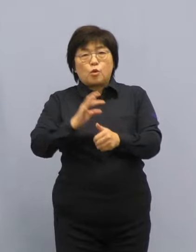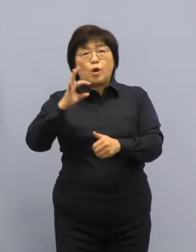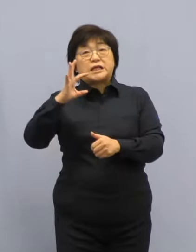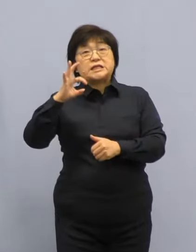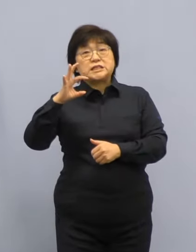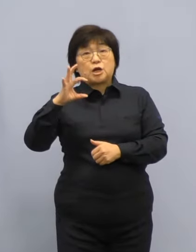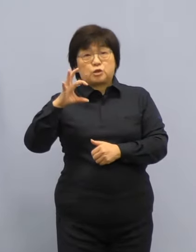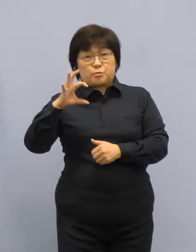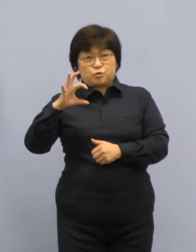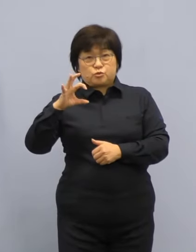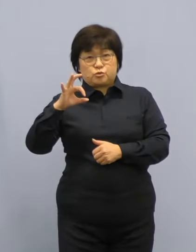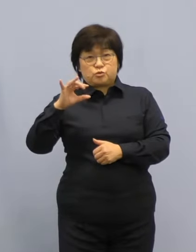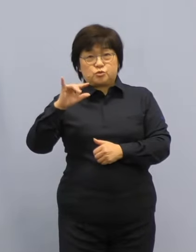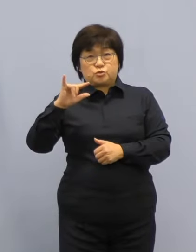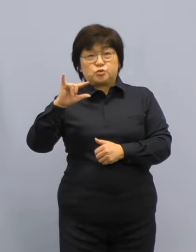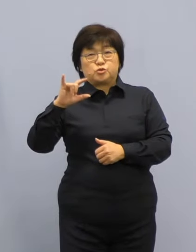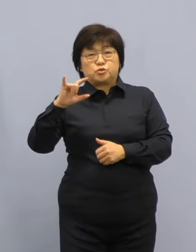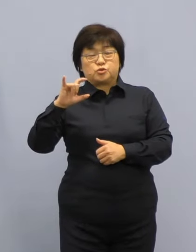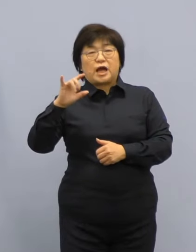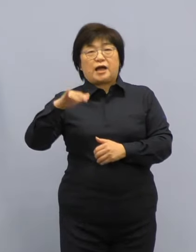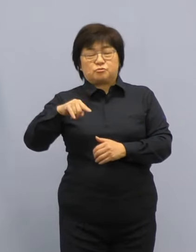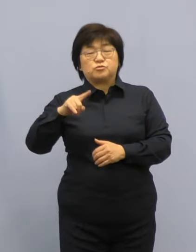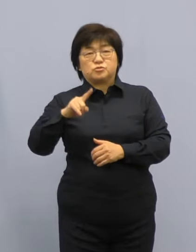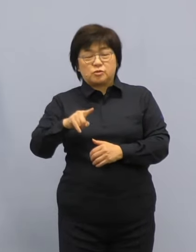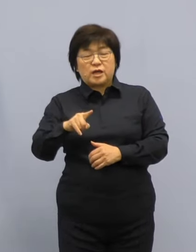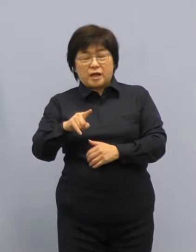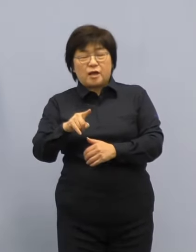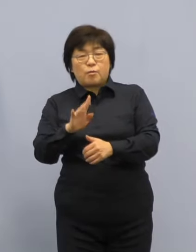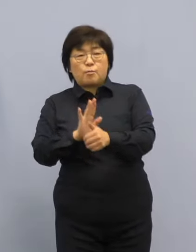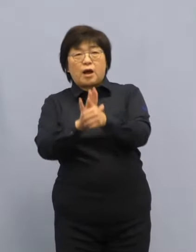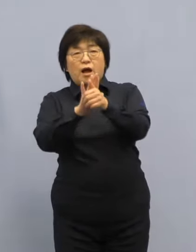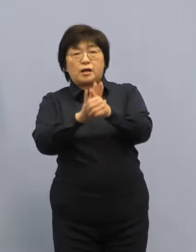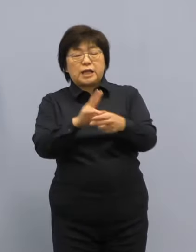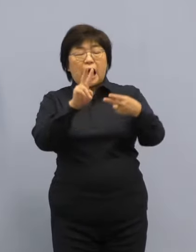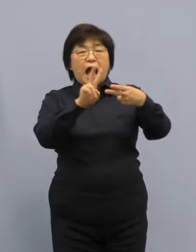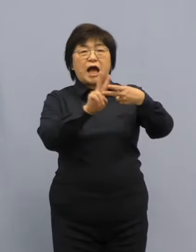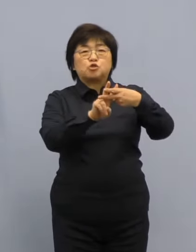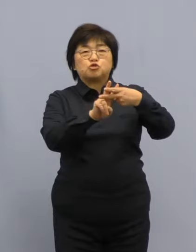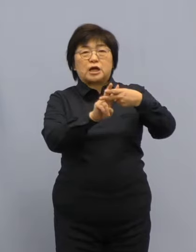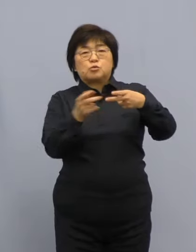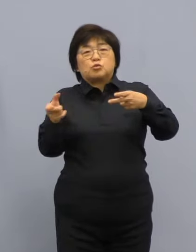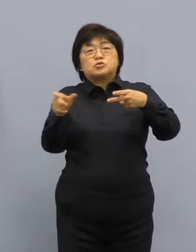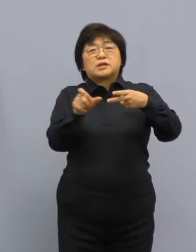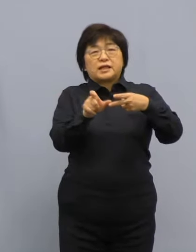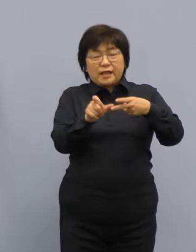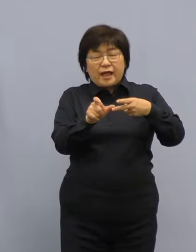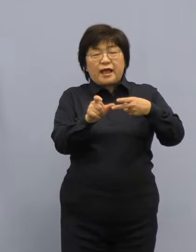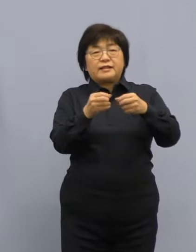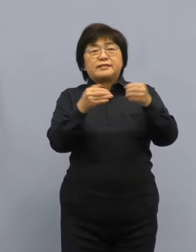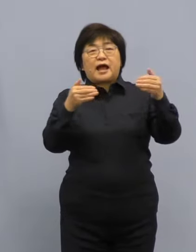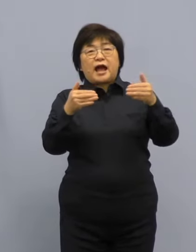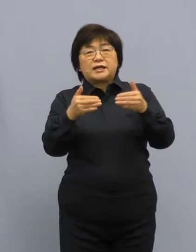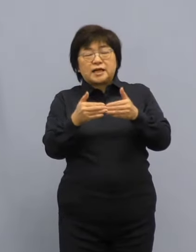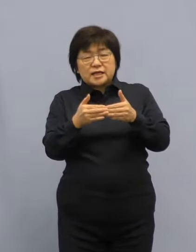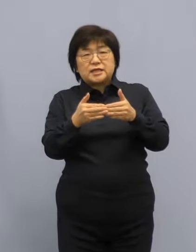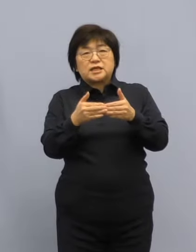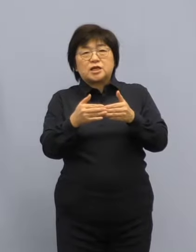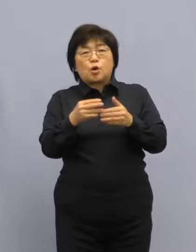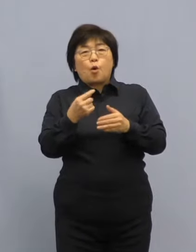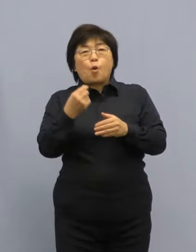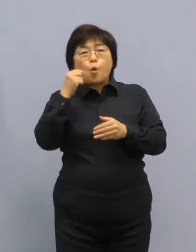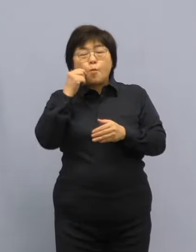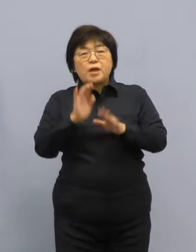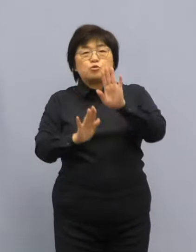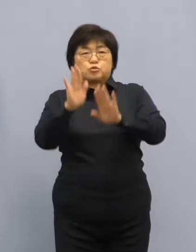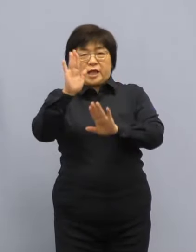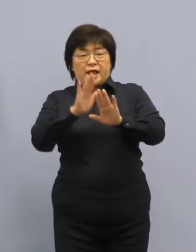ントがあるんですけれども、そちらをフォローしていただいた上でハッシュタグをつけて長崎の米風景とつけていただいて写真